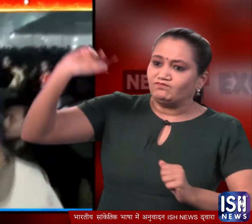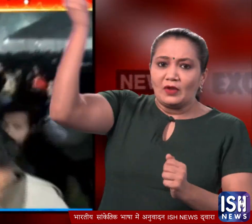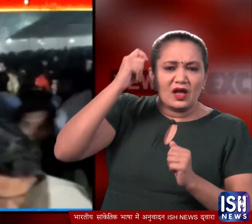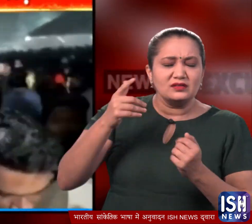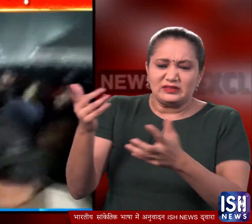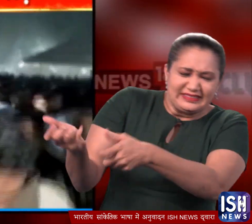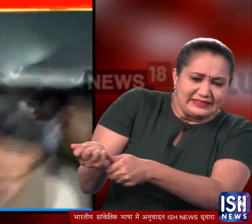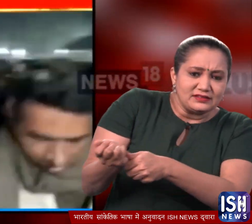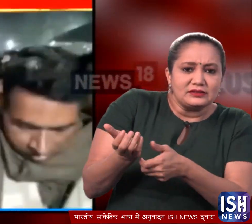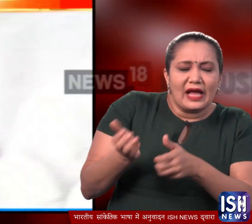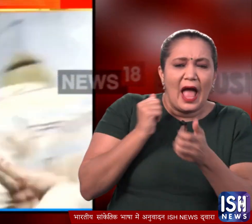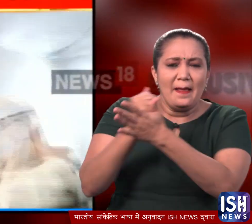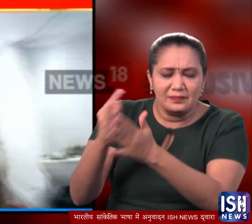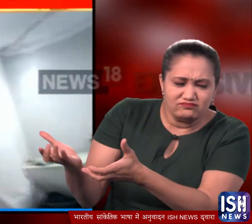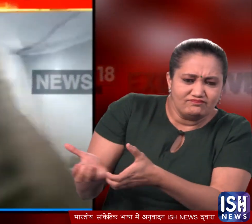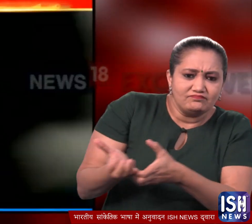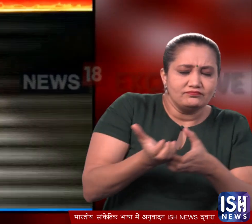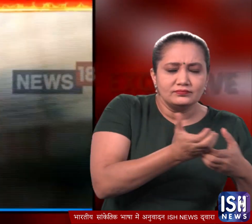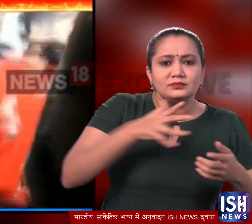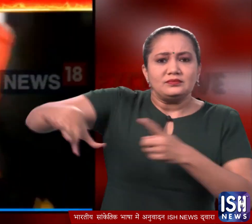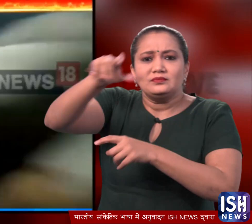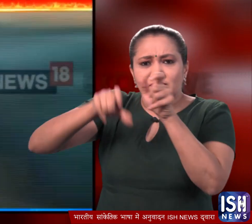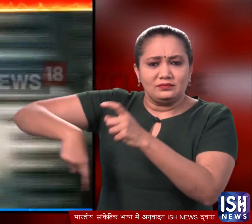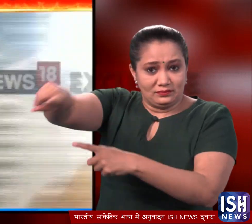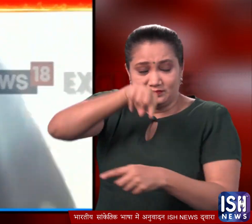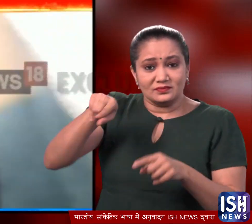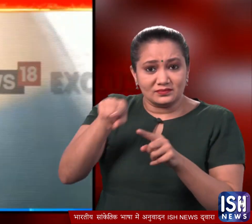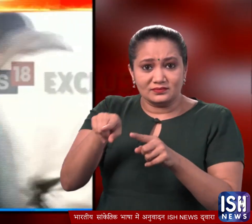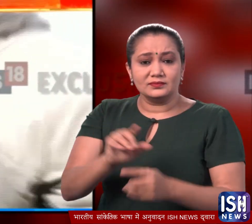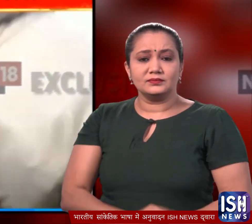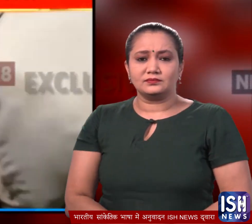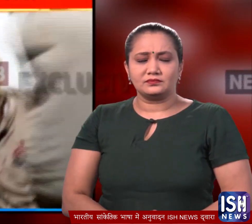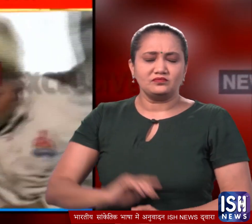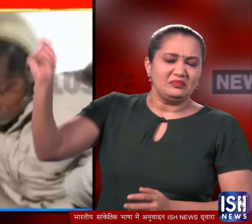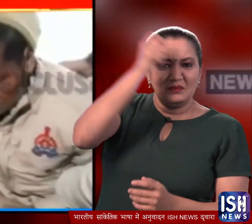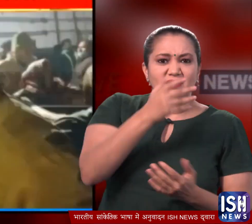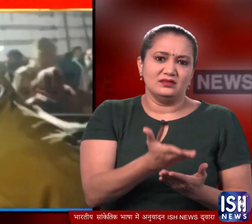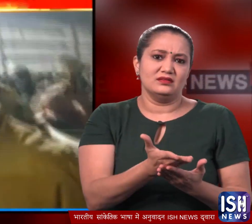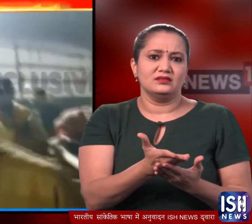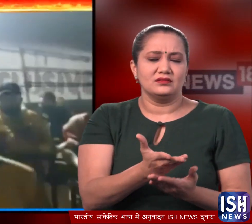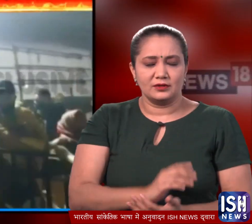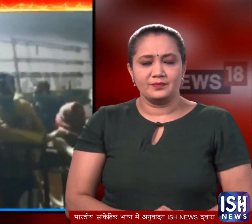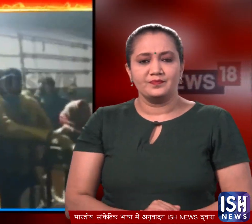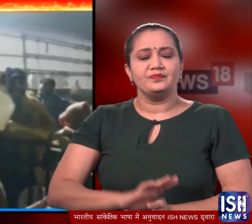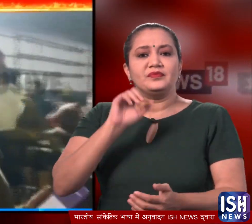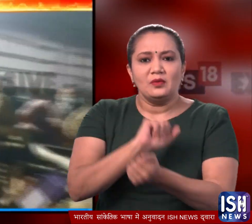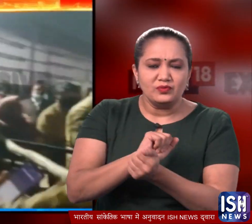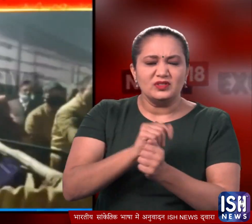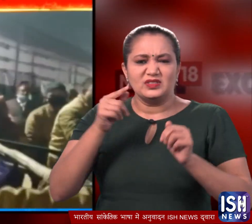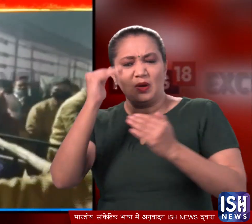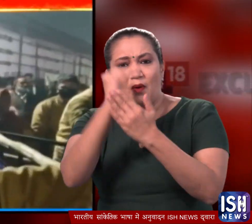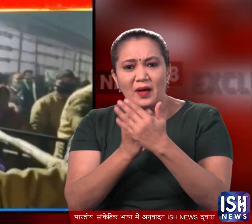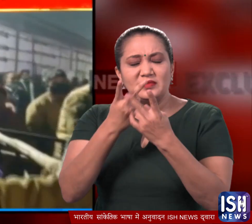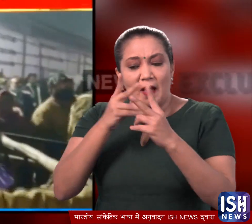साथी को भीड़ से बाहर ले जाते दिखे। किसी ने इनमें से ये बंदे जो खड़े हैं इन्होंने मार दिया कुछ। इसके बाद तो पुलिस वाले